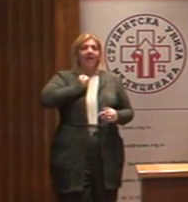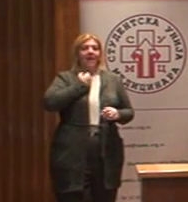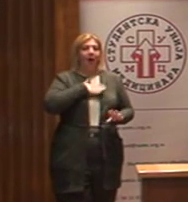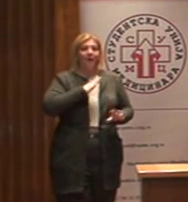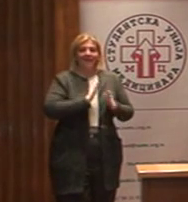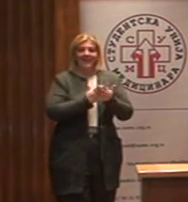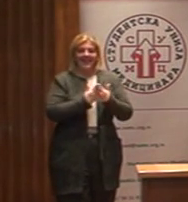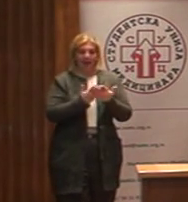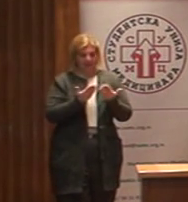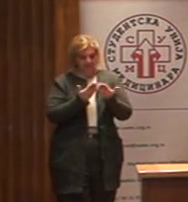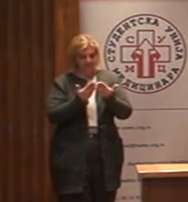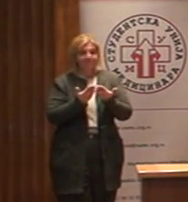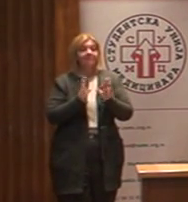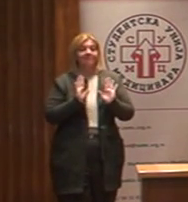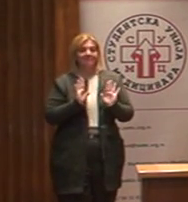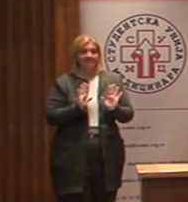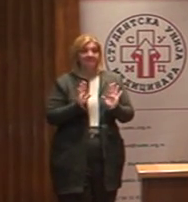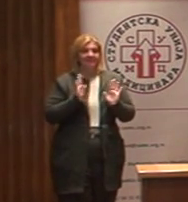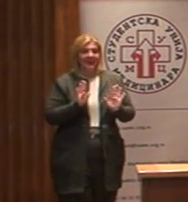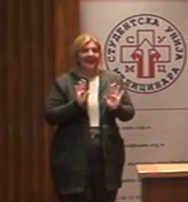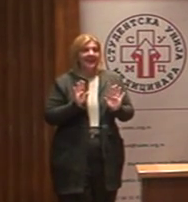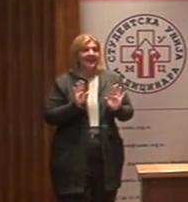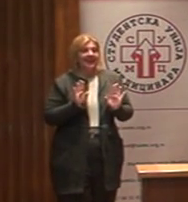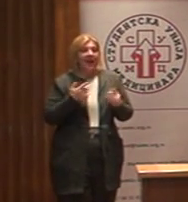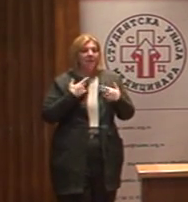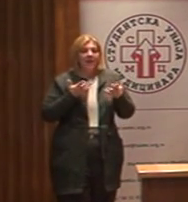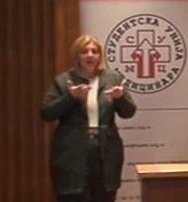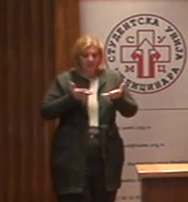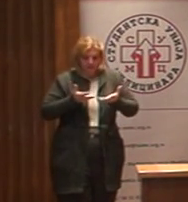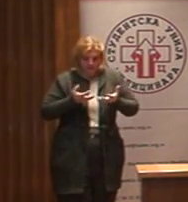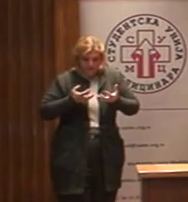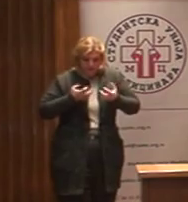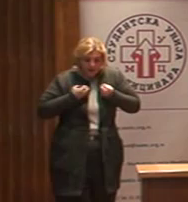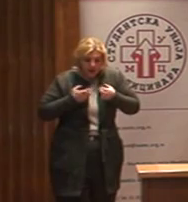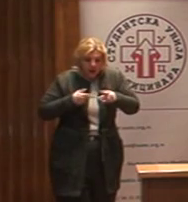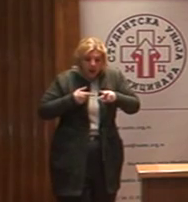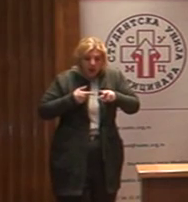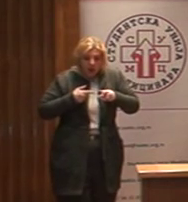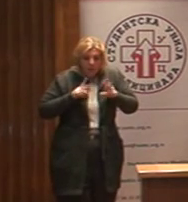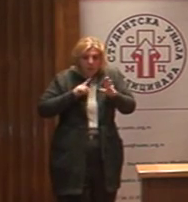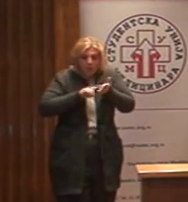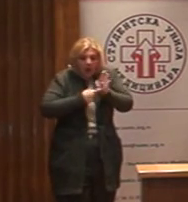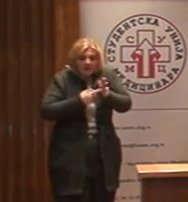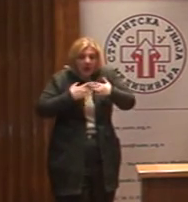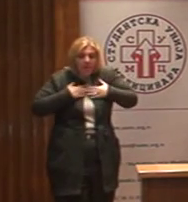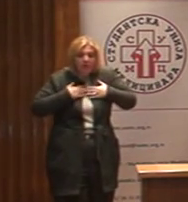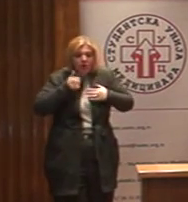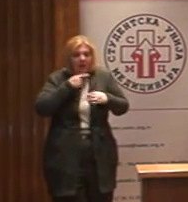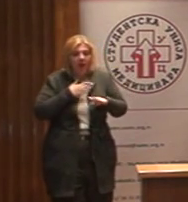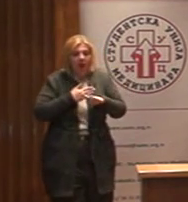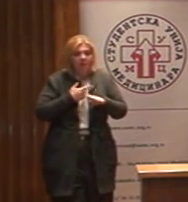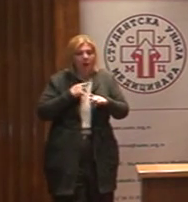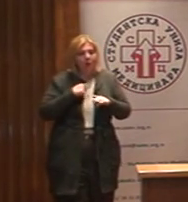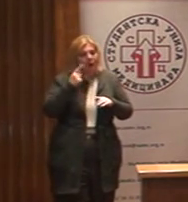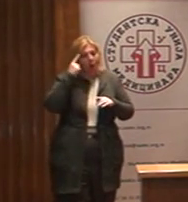Moj utisak od ove knjige je bio takav da me je privukla značajno i pokazala mi neke moje predrasude, neke moje mišljenja koje su